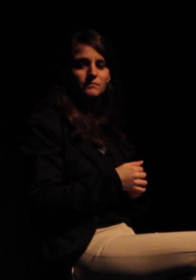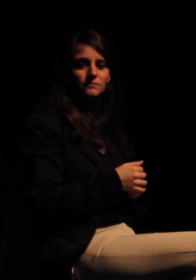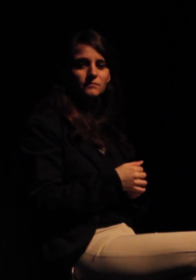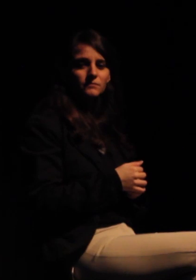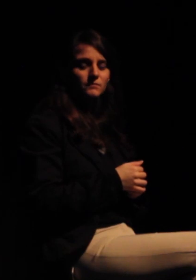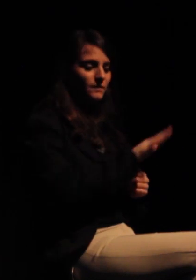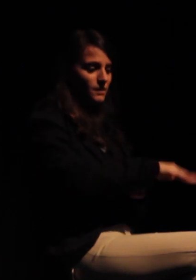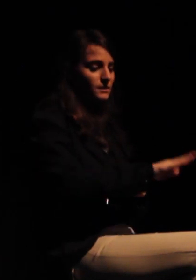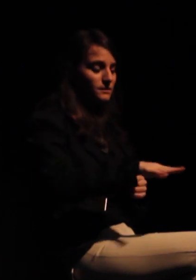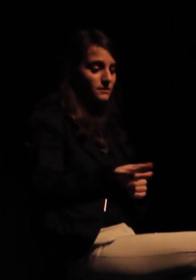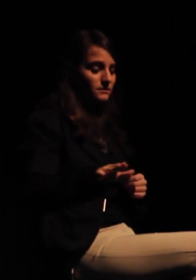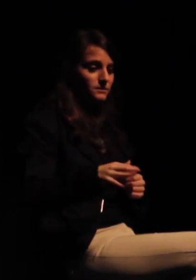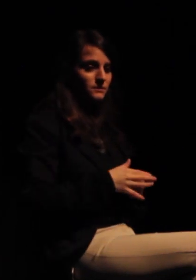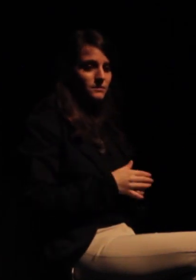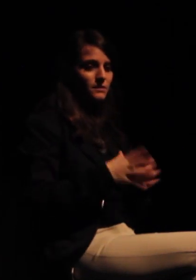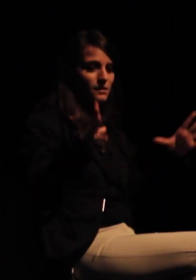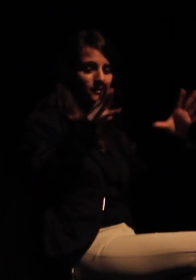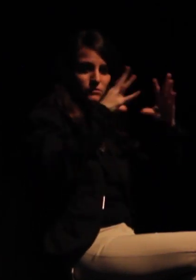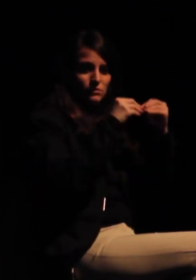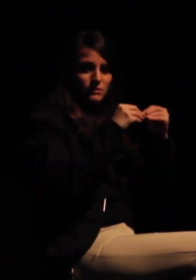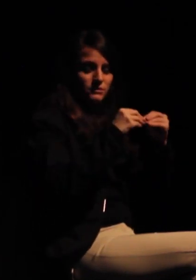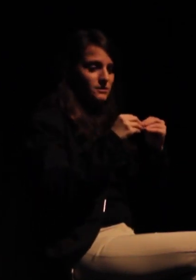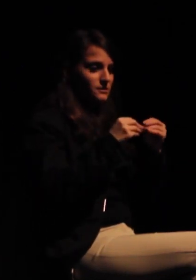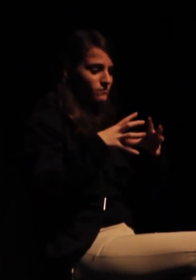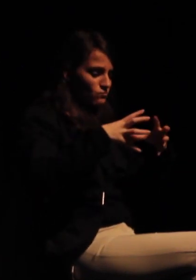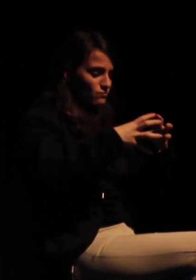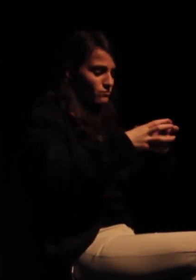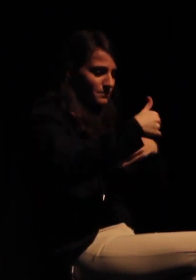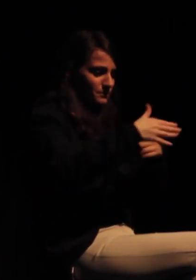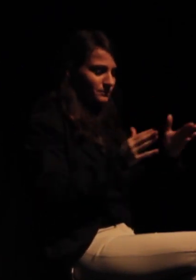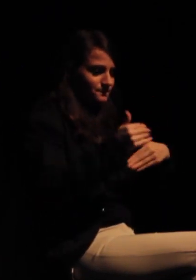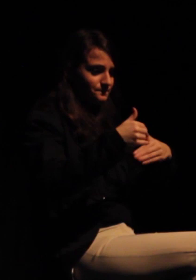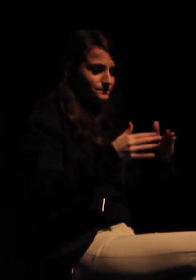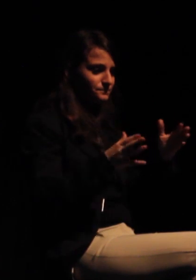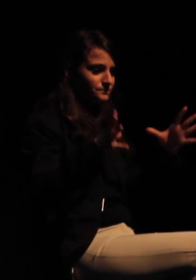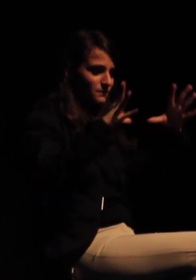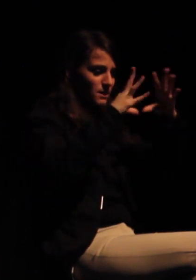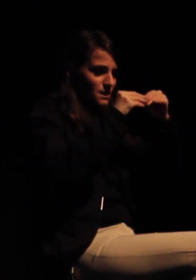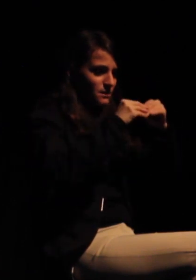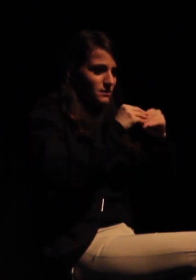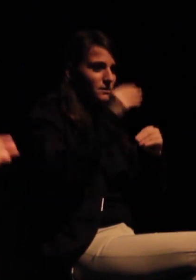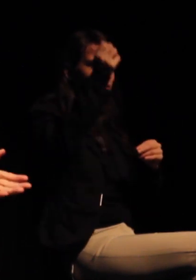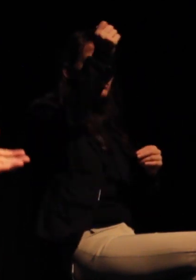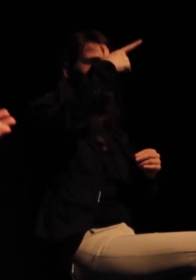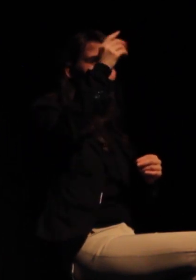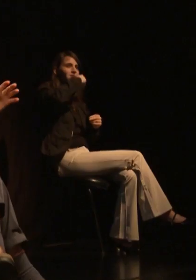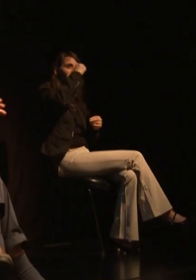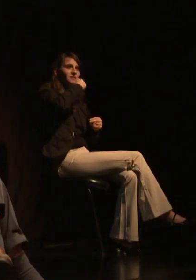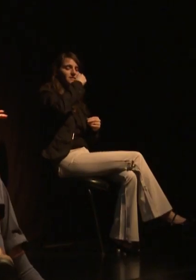criança, à noite, a gente se reunia na sala, as luzes eram muito fracas, minha